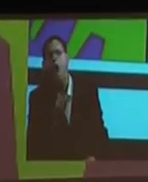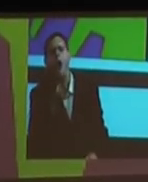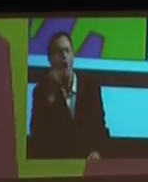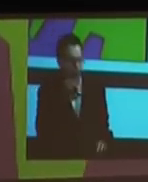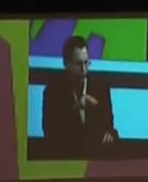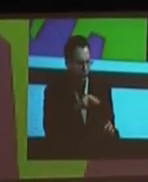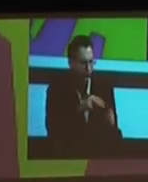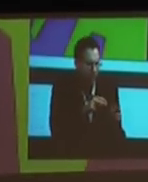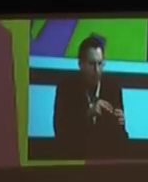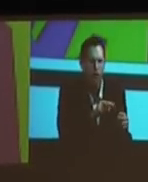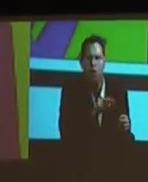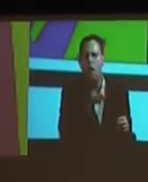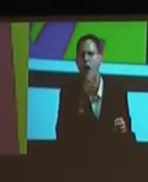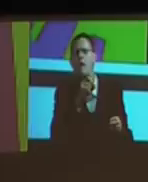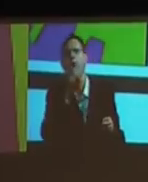Ordnung.